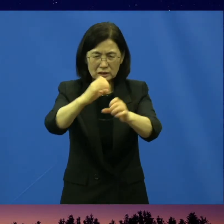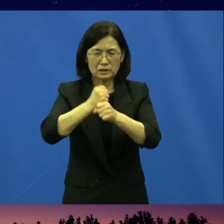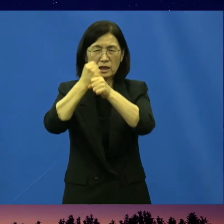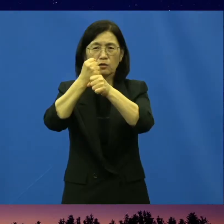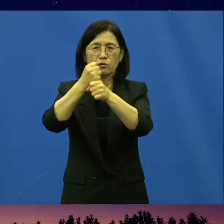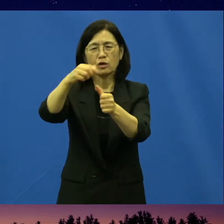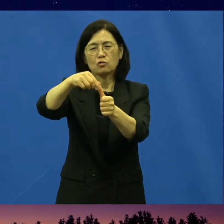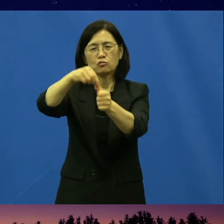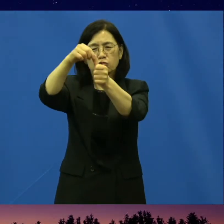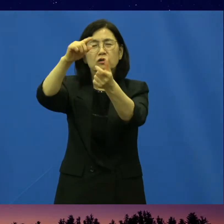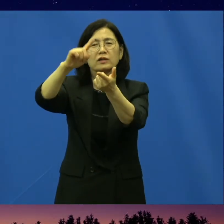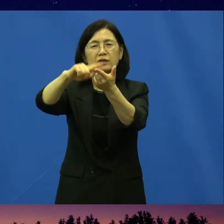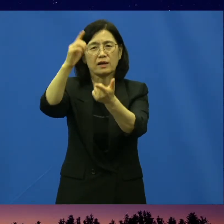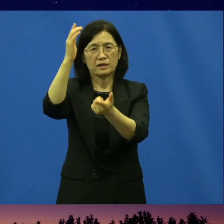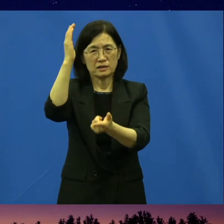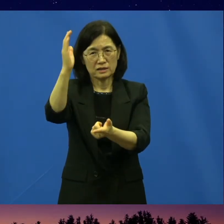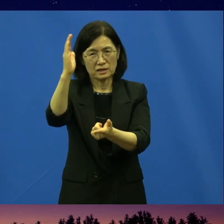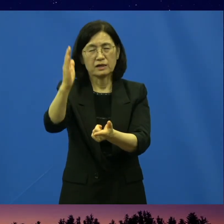예수라는 이름이 구원이에요.